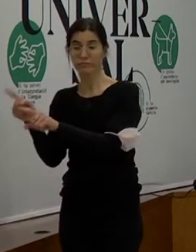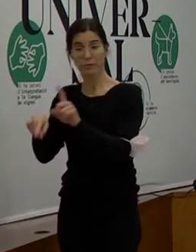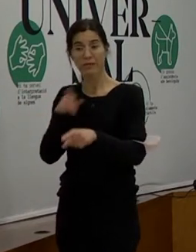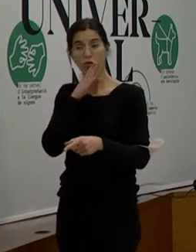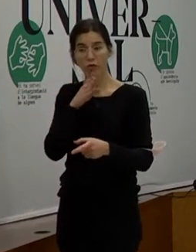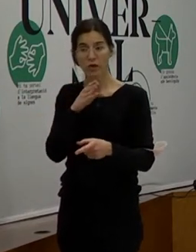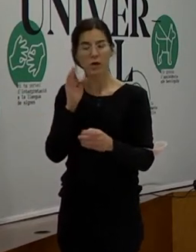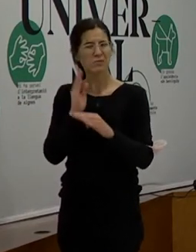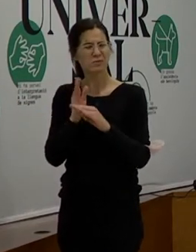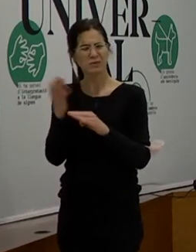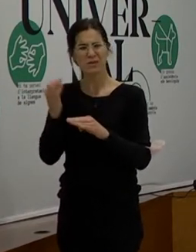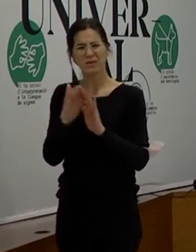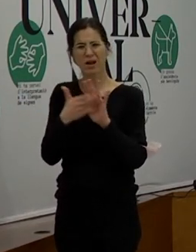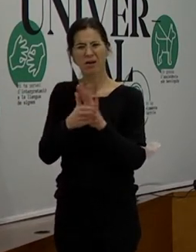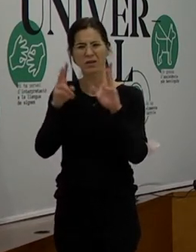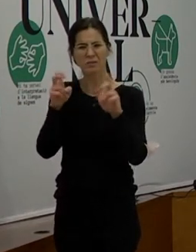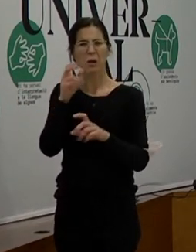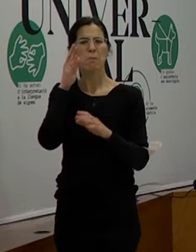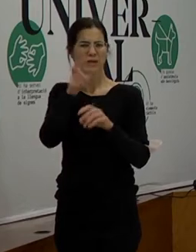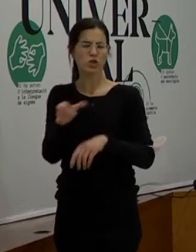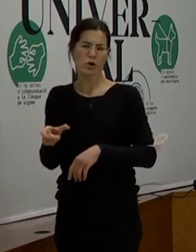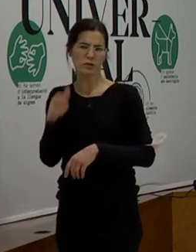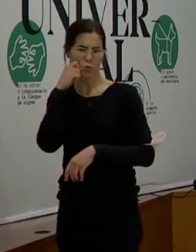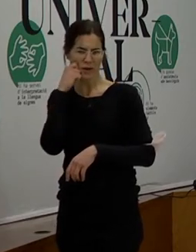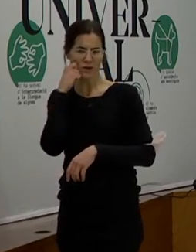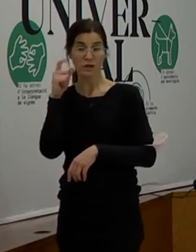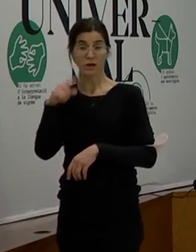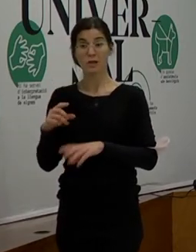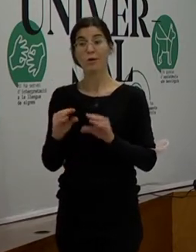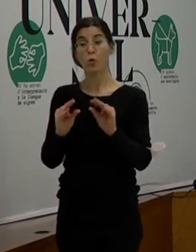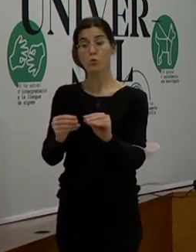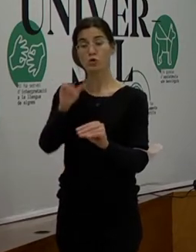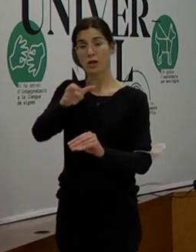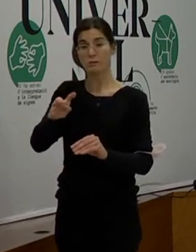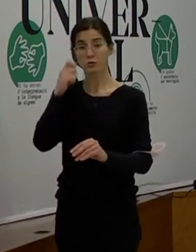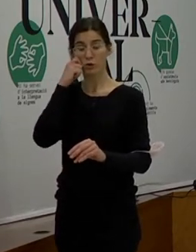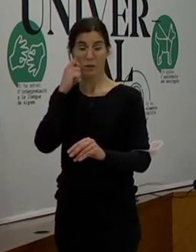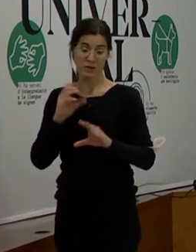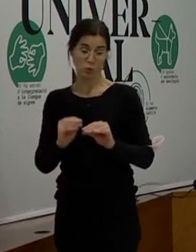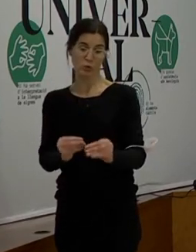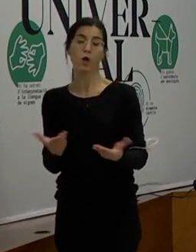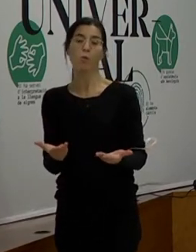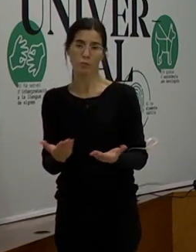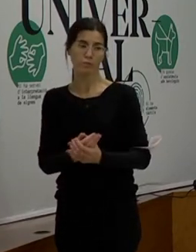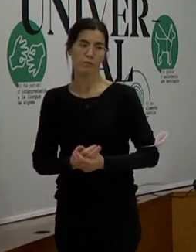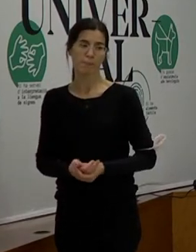Però sempre tenim que parlar de persones i de l'ús que faran les persones d'aquest canviador.